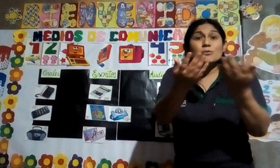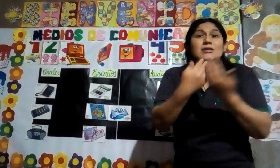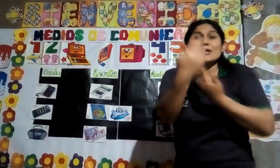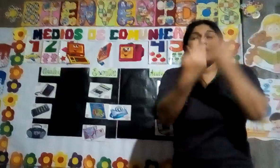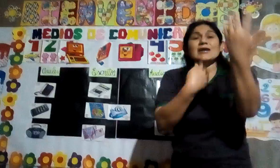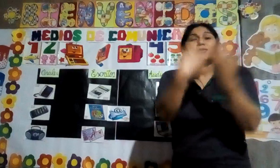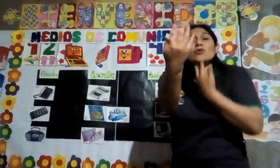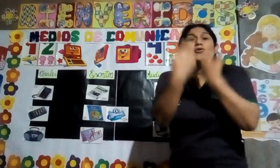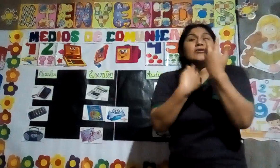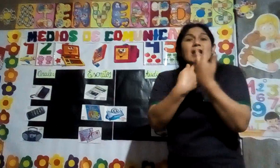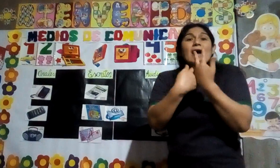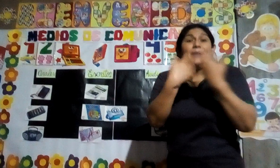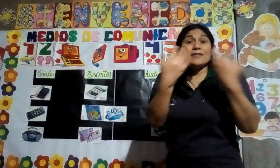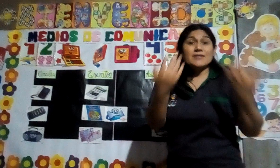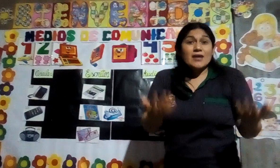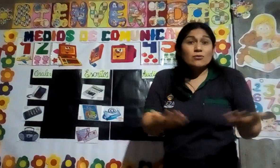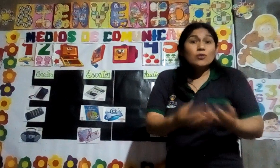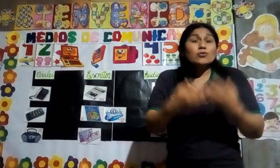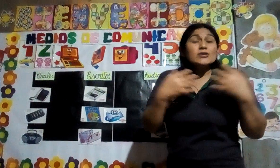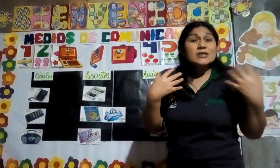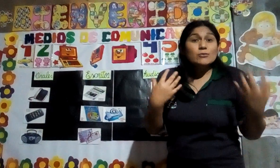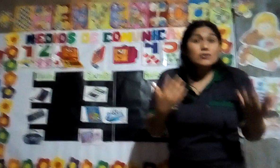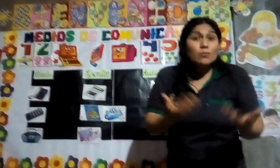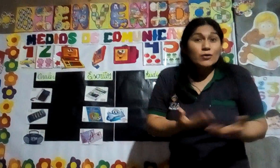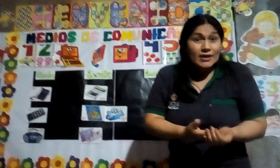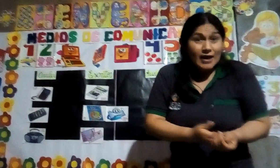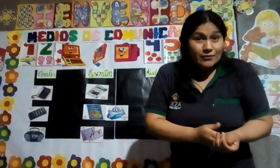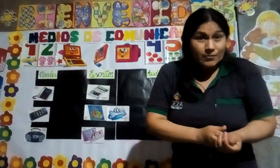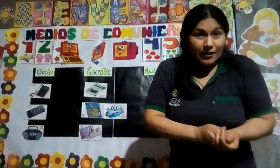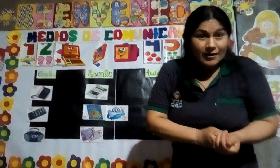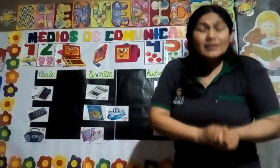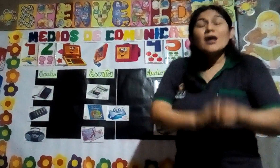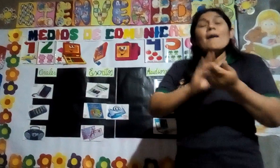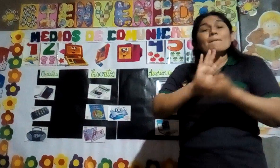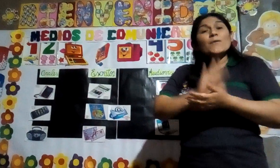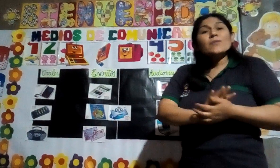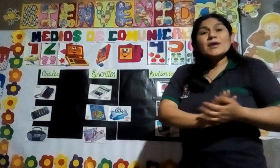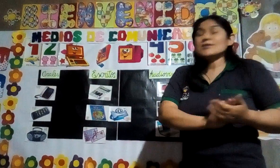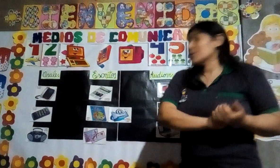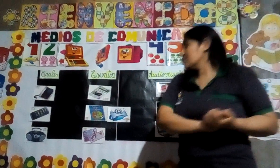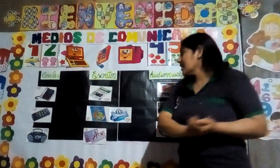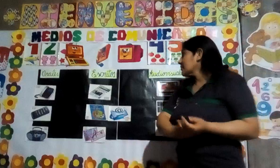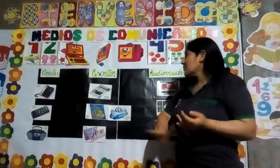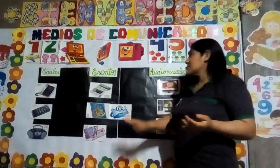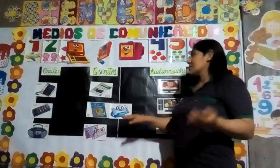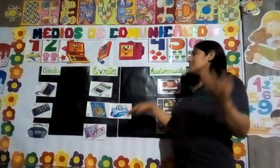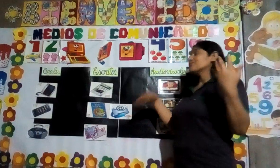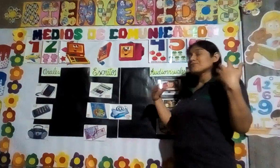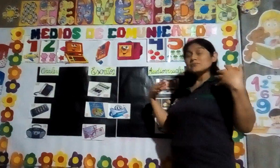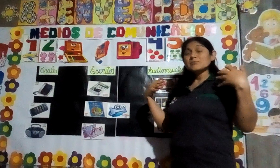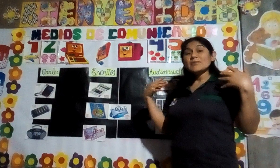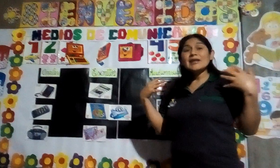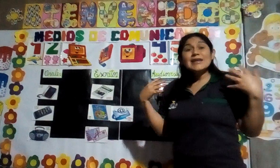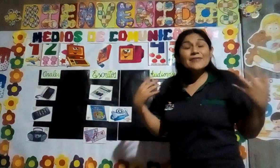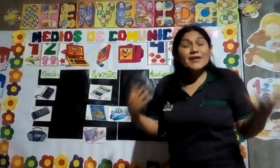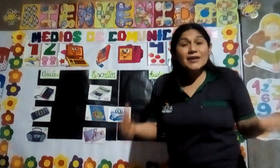estamos todos aprendiendo y nos estamos comunicando, ¿verdad? Muy bien, chicos. Entonces, la tarea